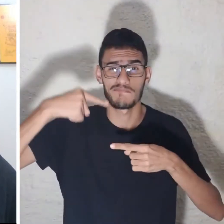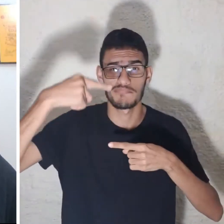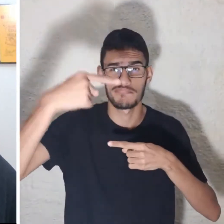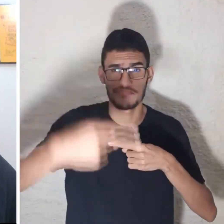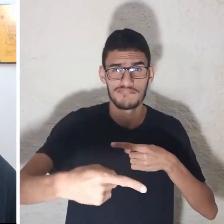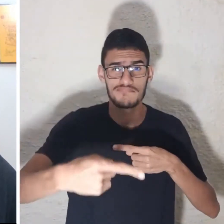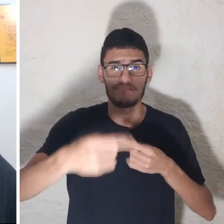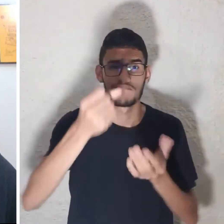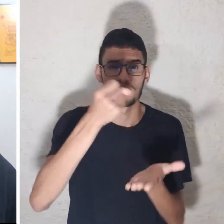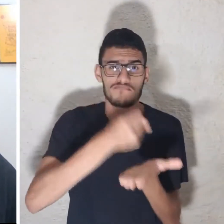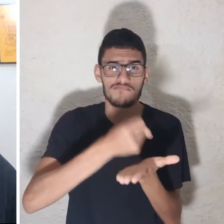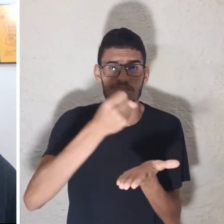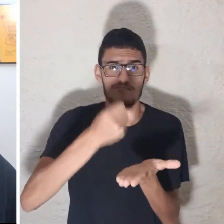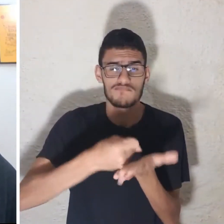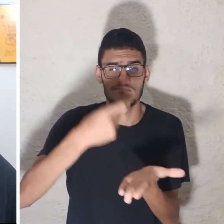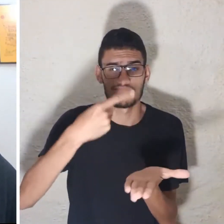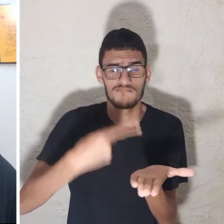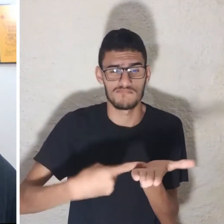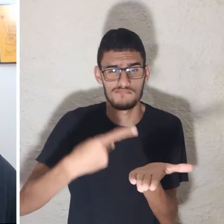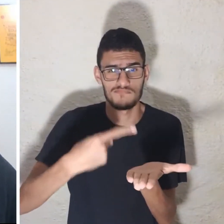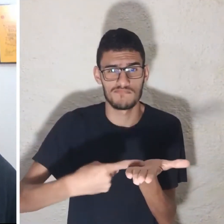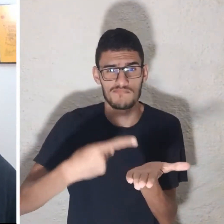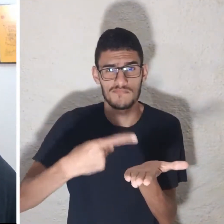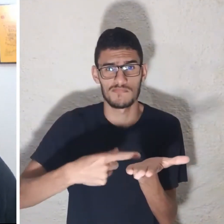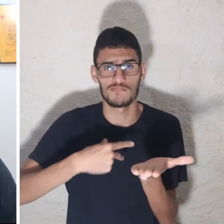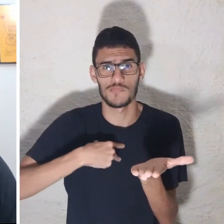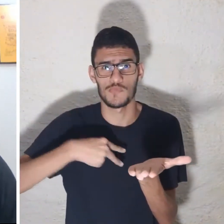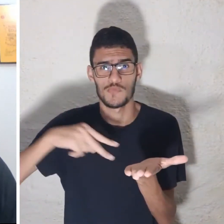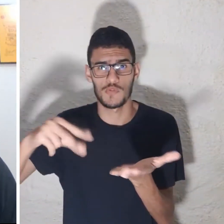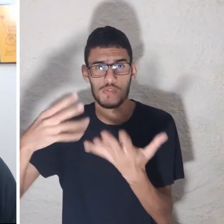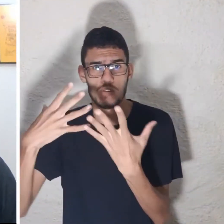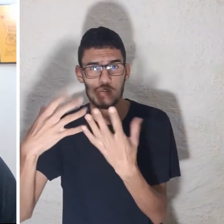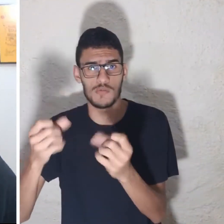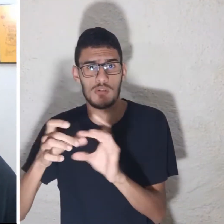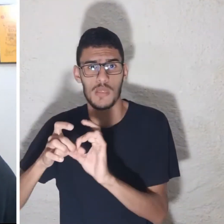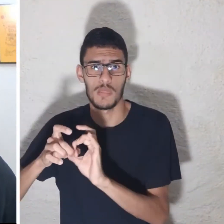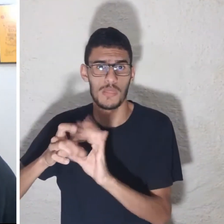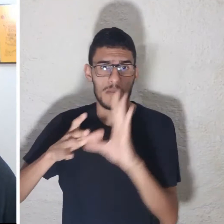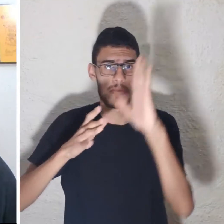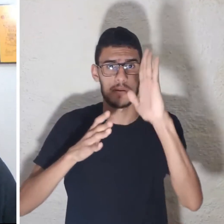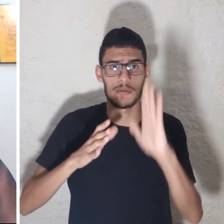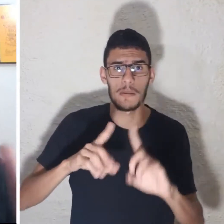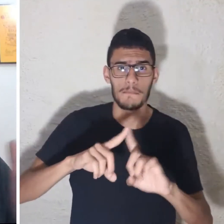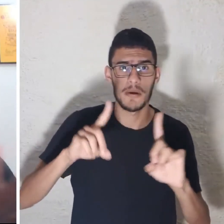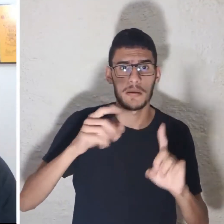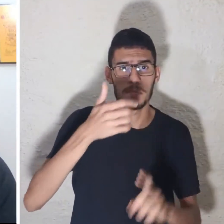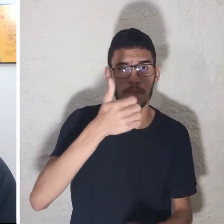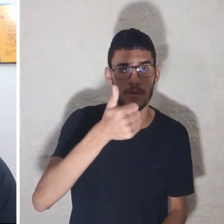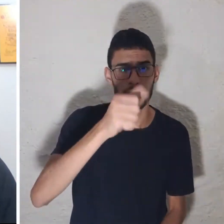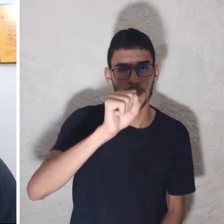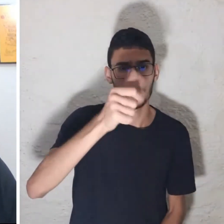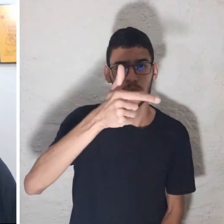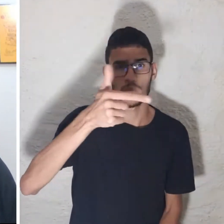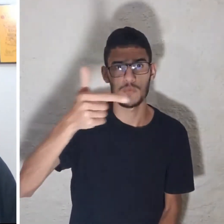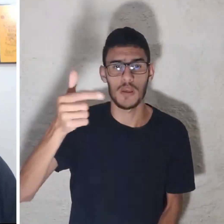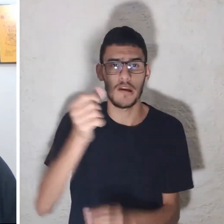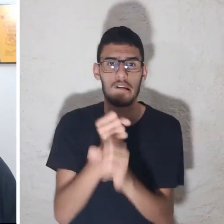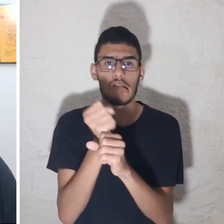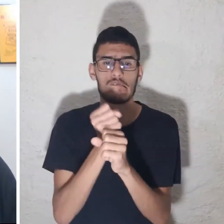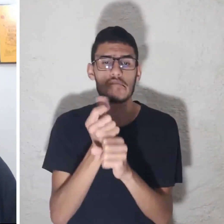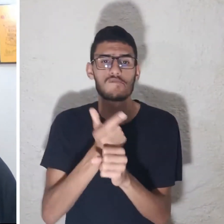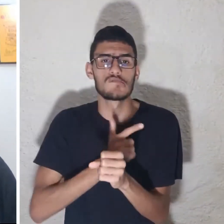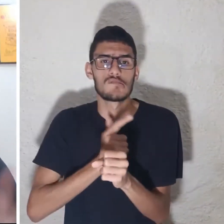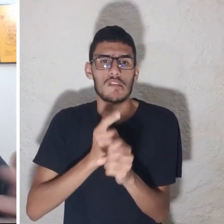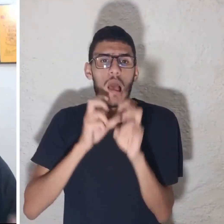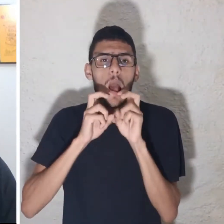um pouquinho mais tarde com o reconhecimento da independência pelos portugueses. Mas a partir de 1822, ano